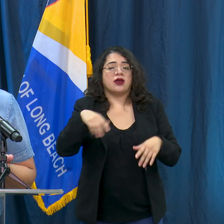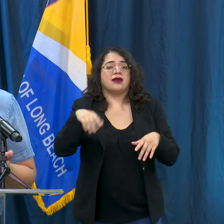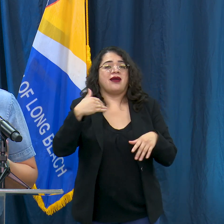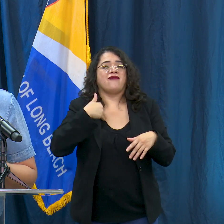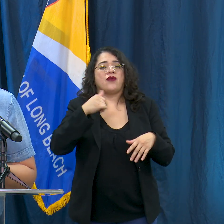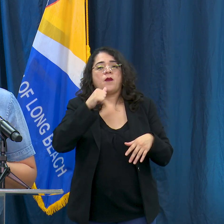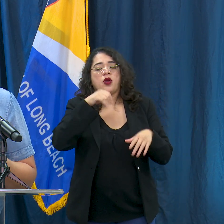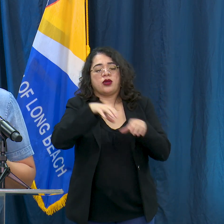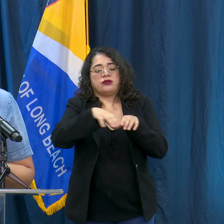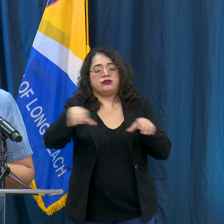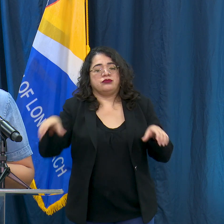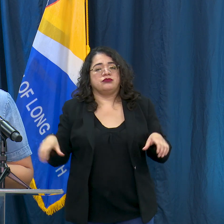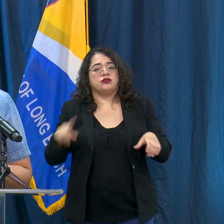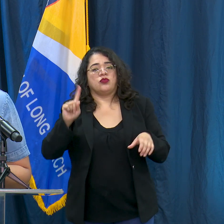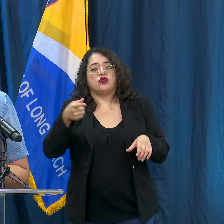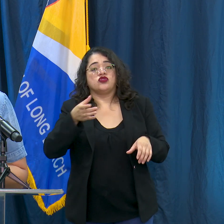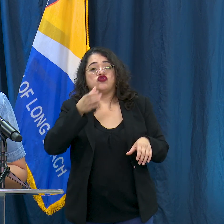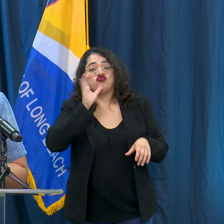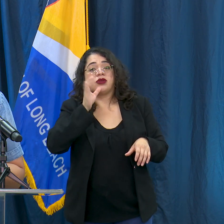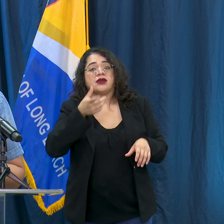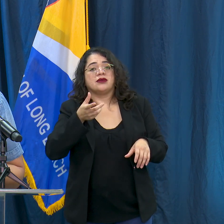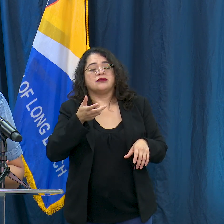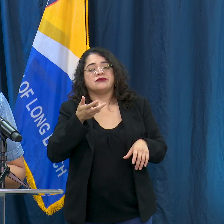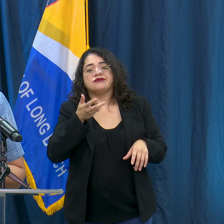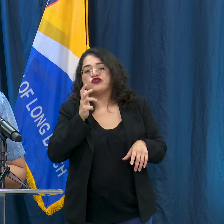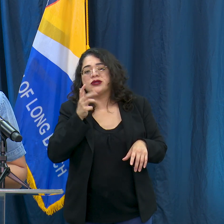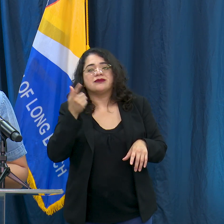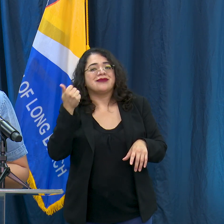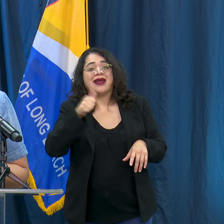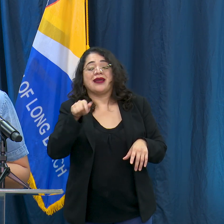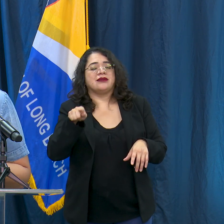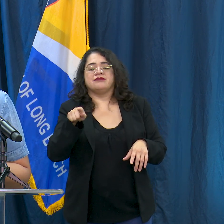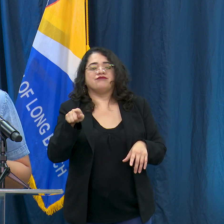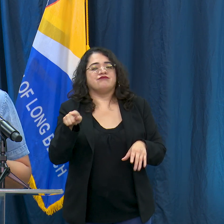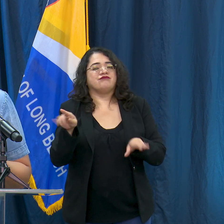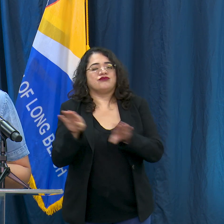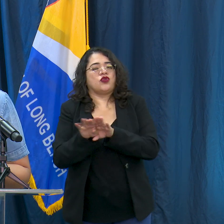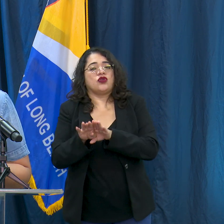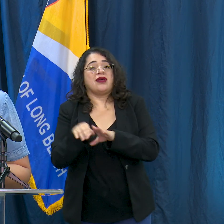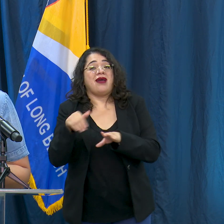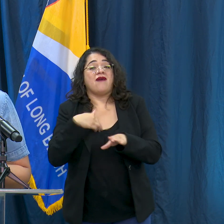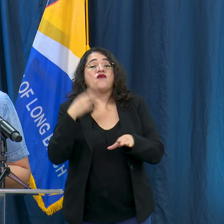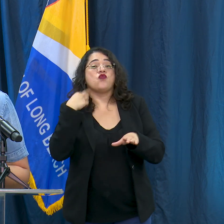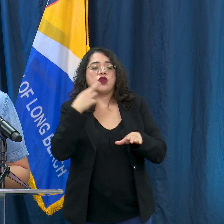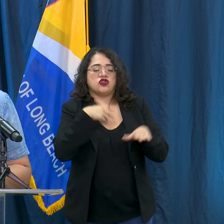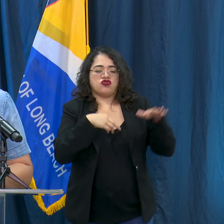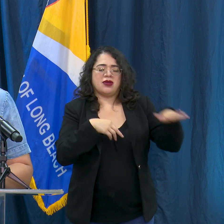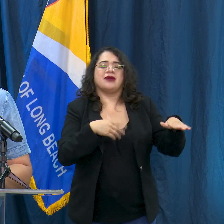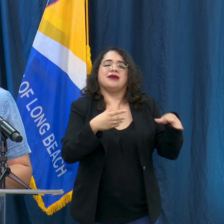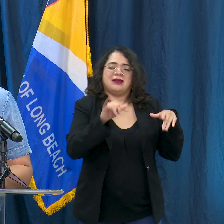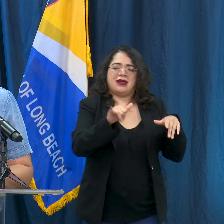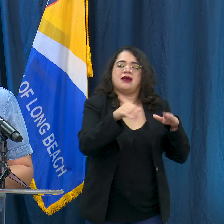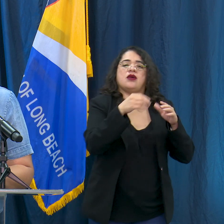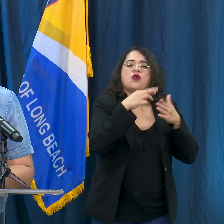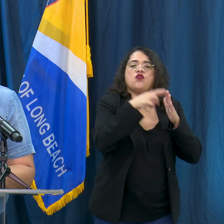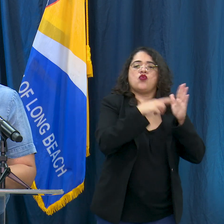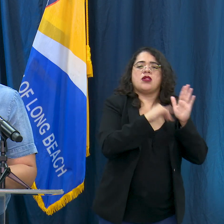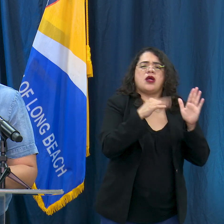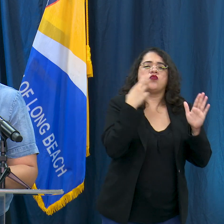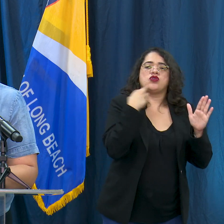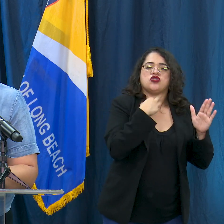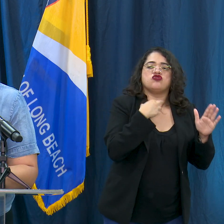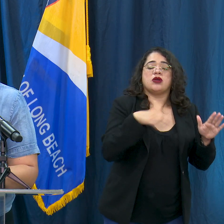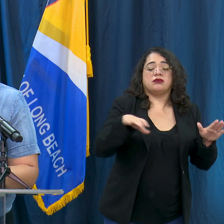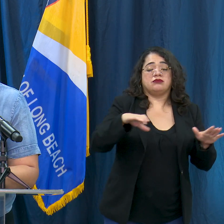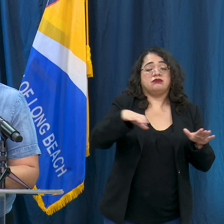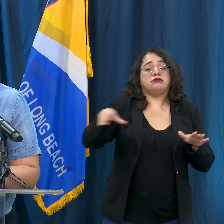solamente sirven bebidas, eso significa que no pueden no se pueden reabrir en este momento. A medida de